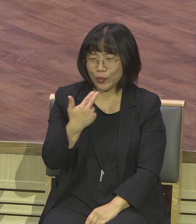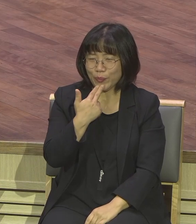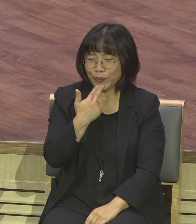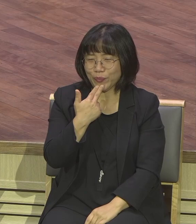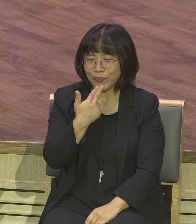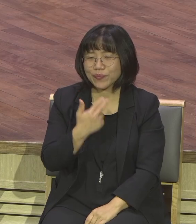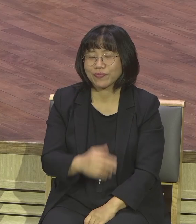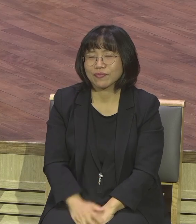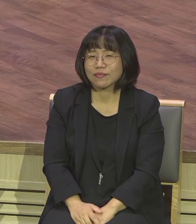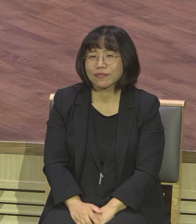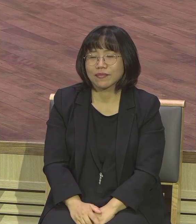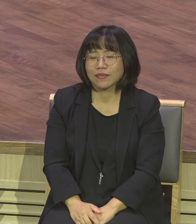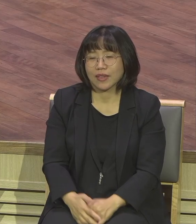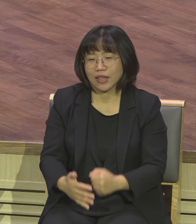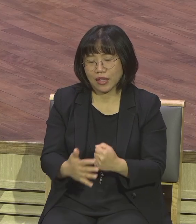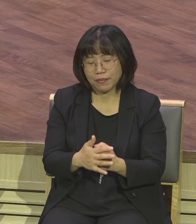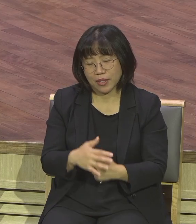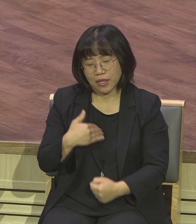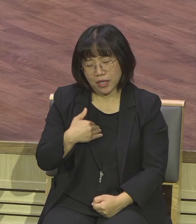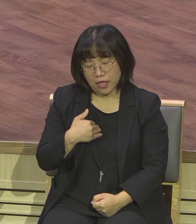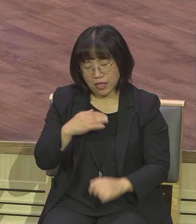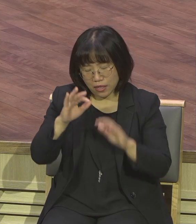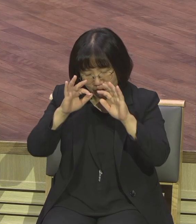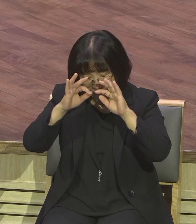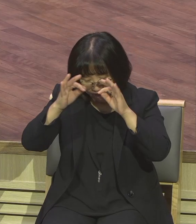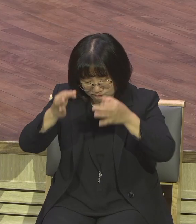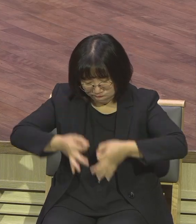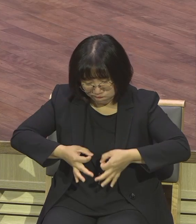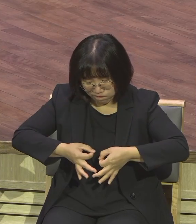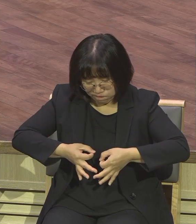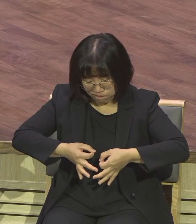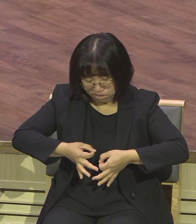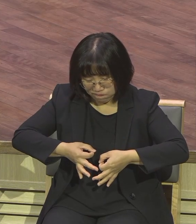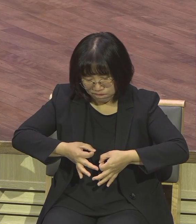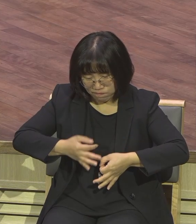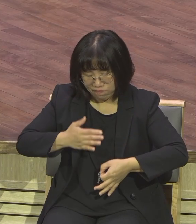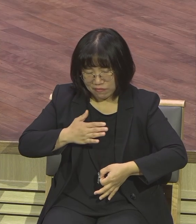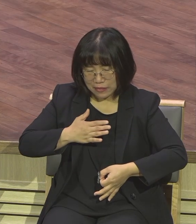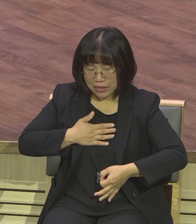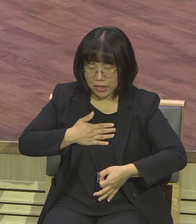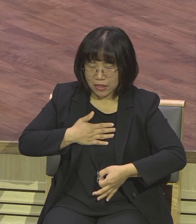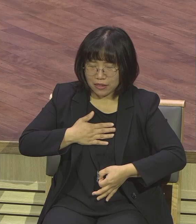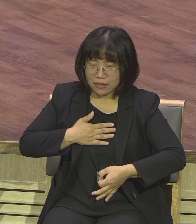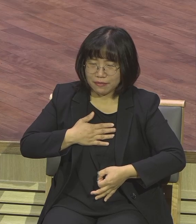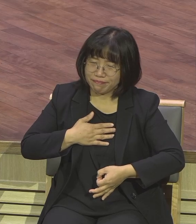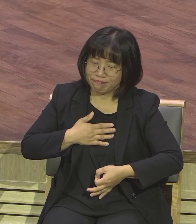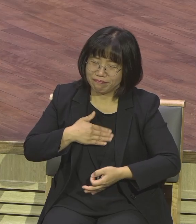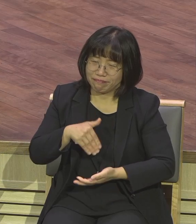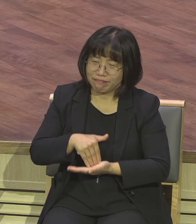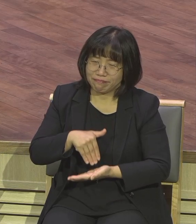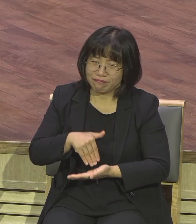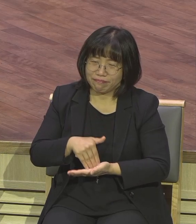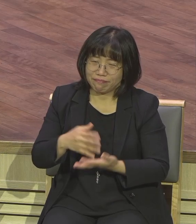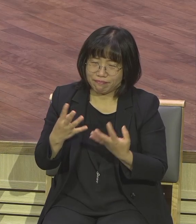그렇게 나왔어요. 그래서 자꾸 그렇게 저 이 자기 비하를 만든단 말이에요.